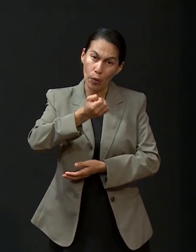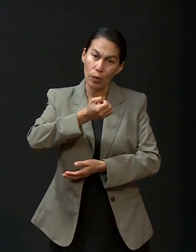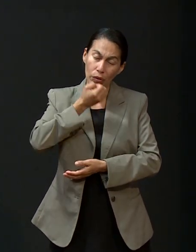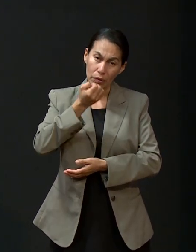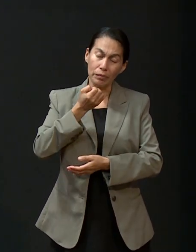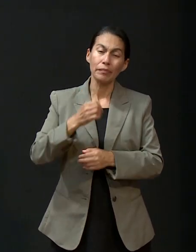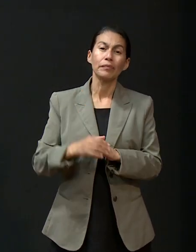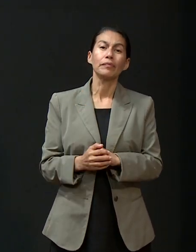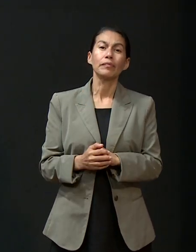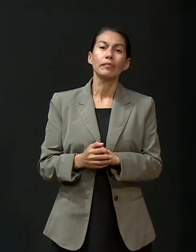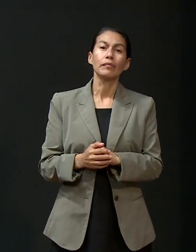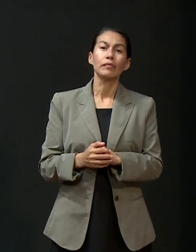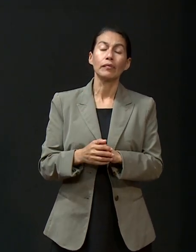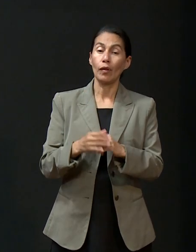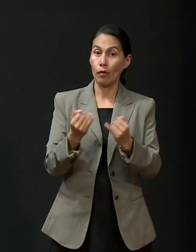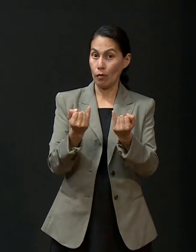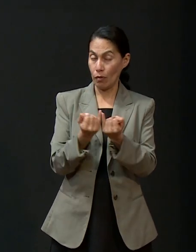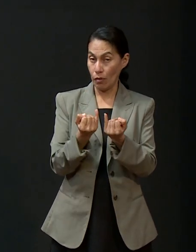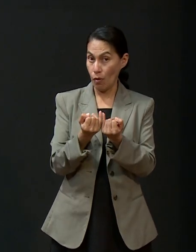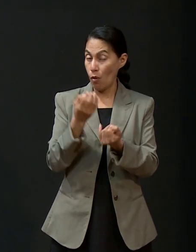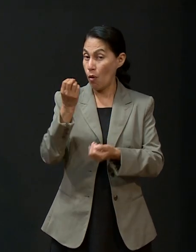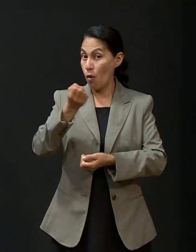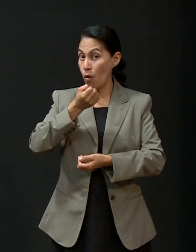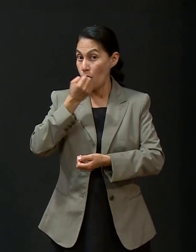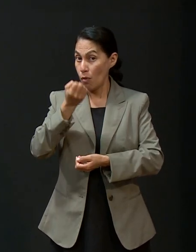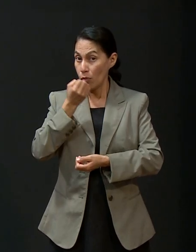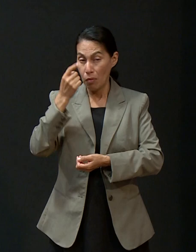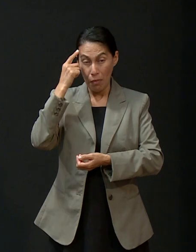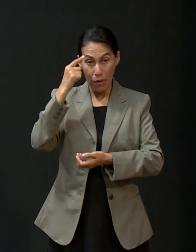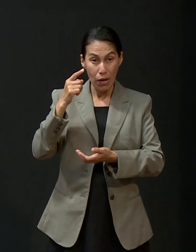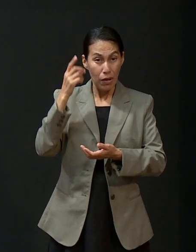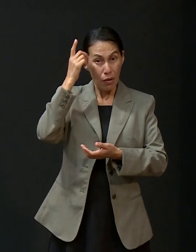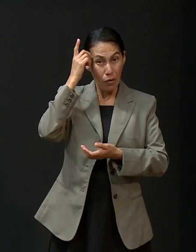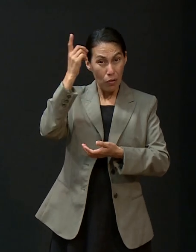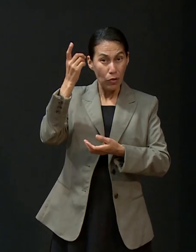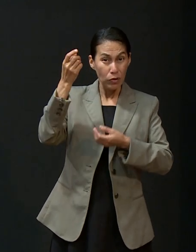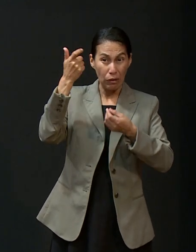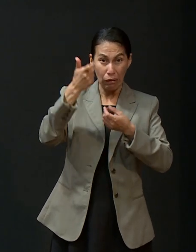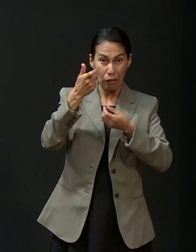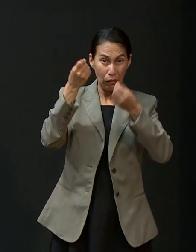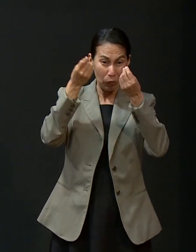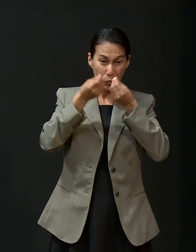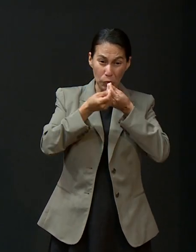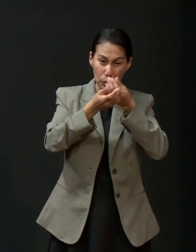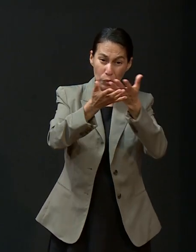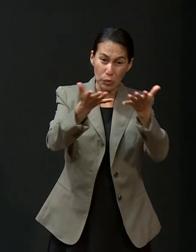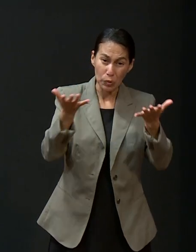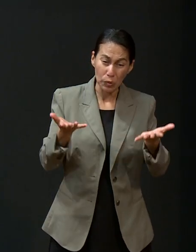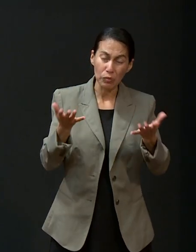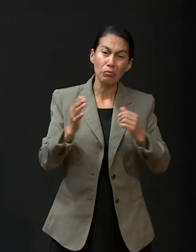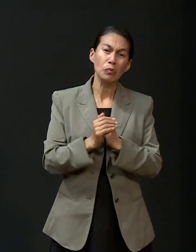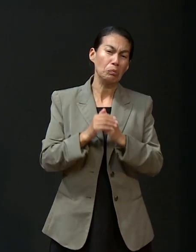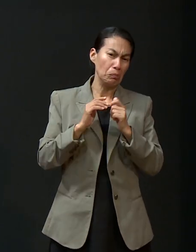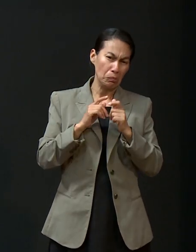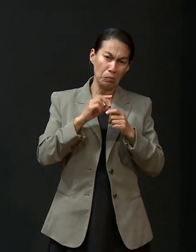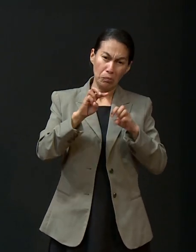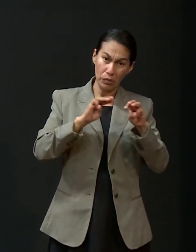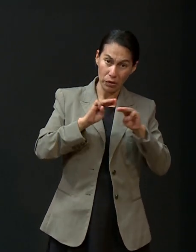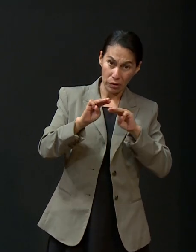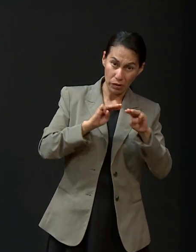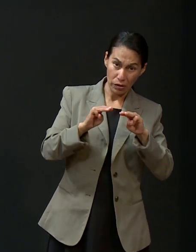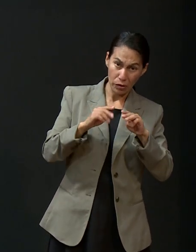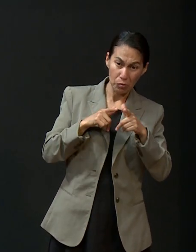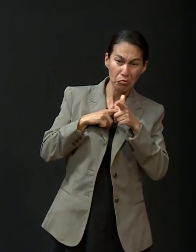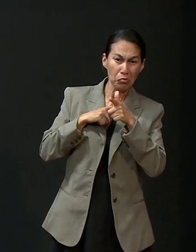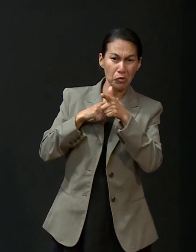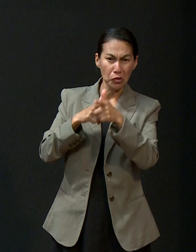oren por este Congreso Y que también oremos para que haya contribuciones, recursos Para que este